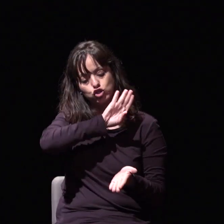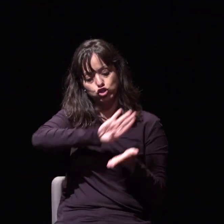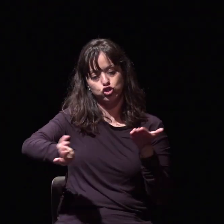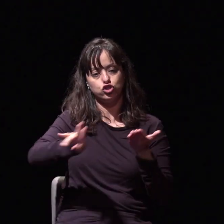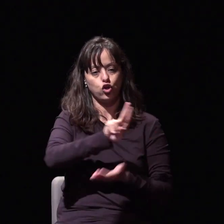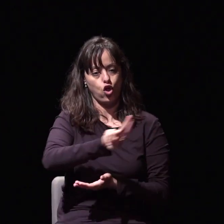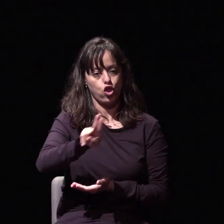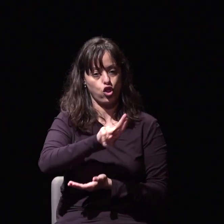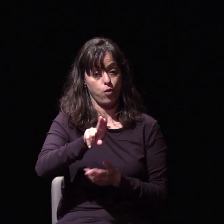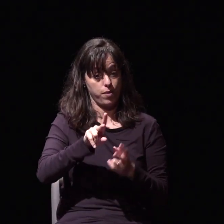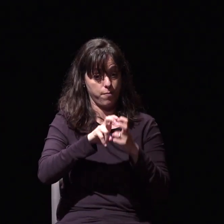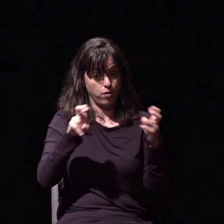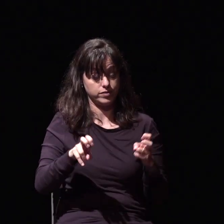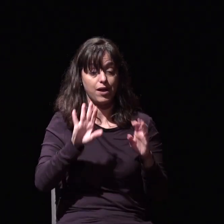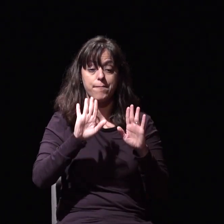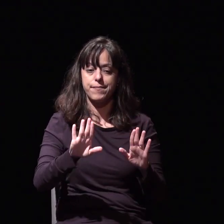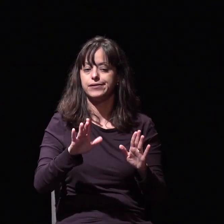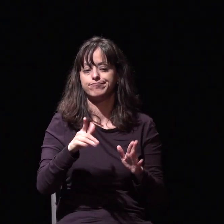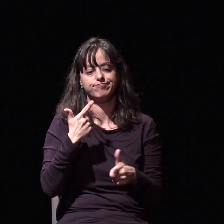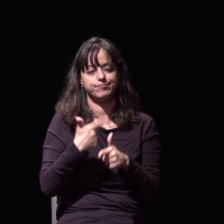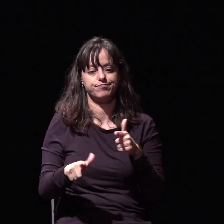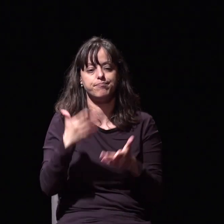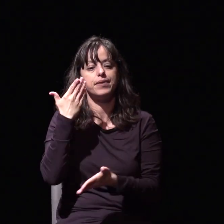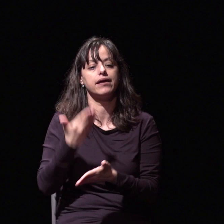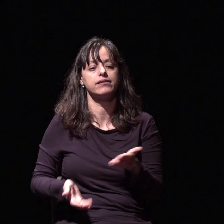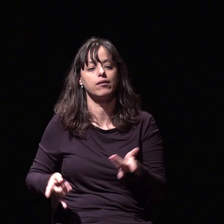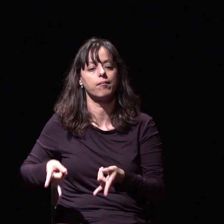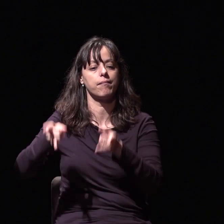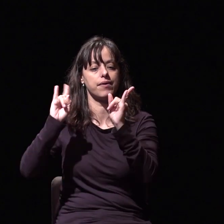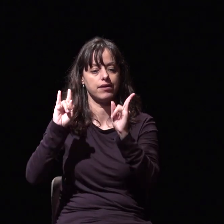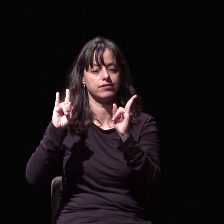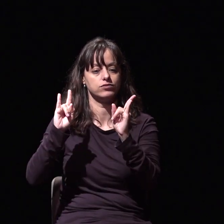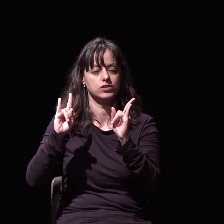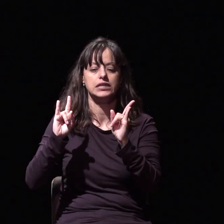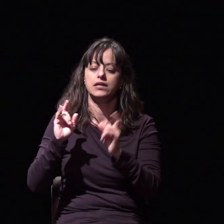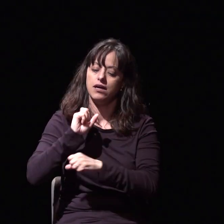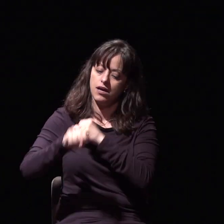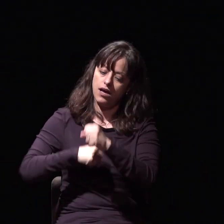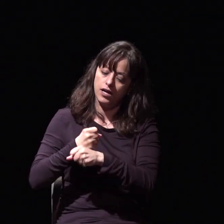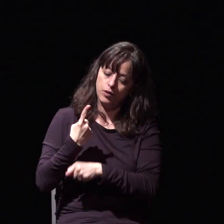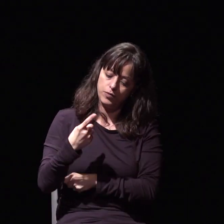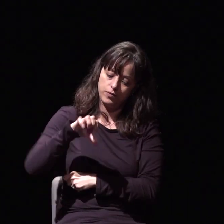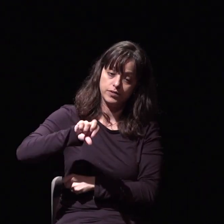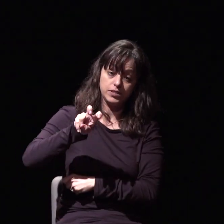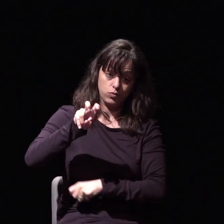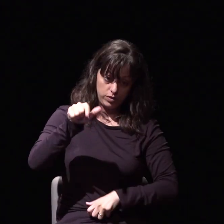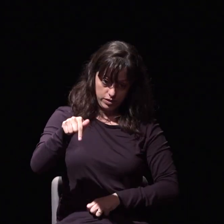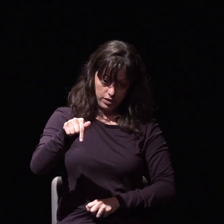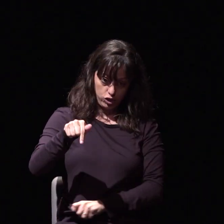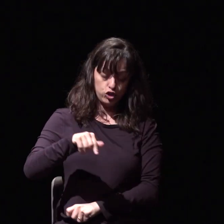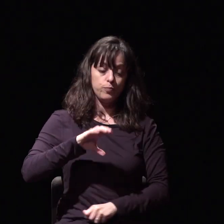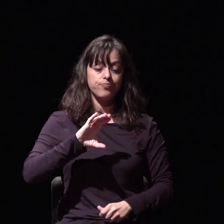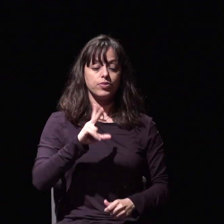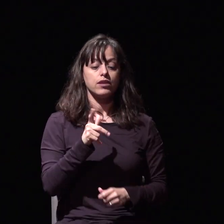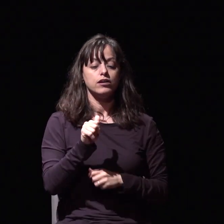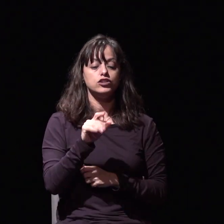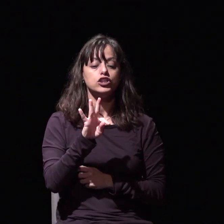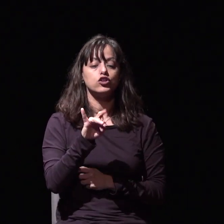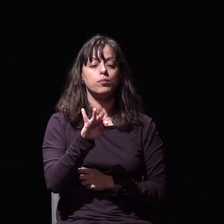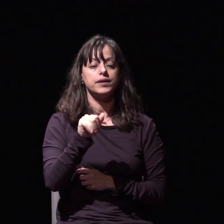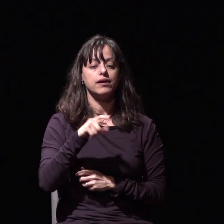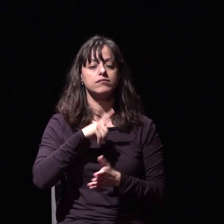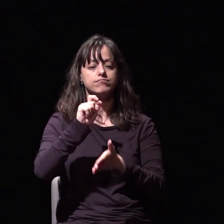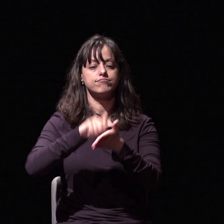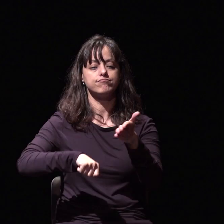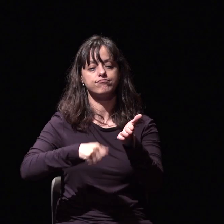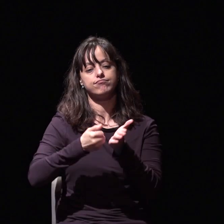e sem sede própria a partir de 1957. Chateaubriand entregou oficialmente a diretoria do MASP ao seu